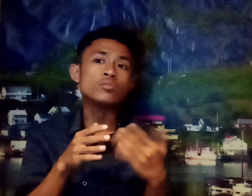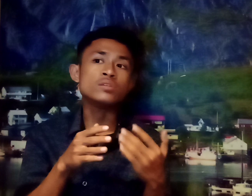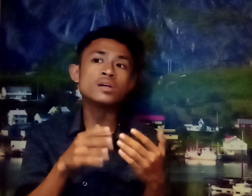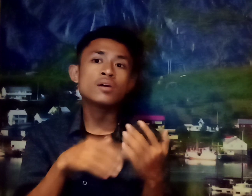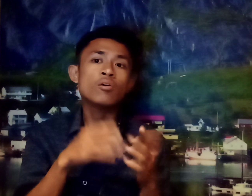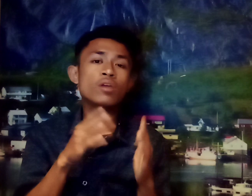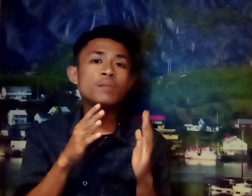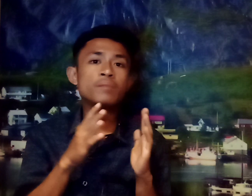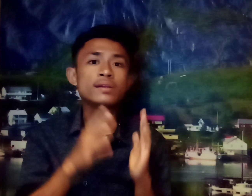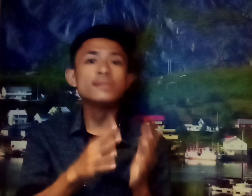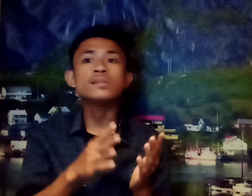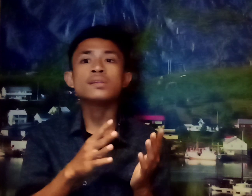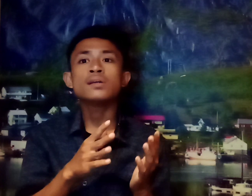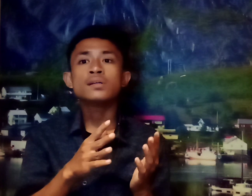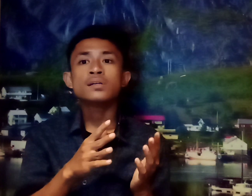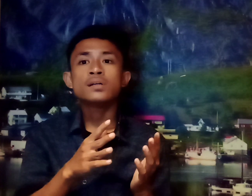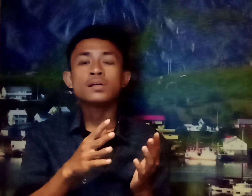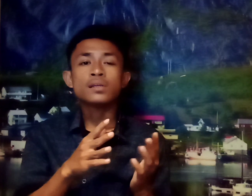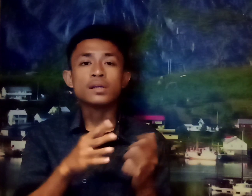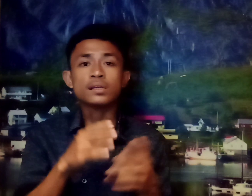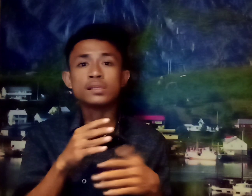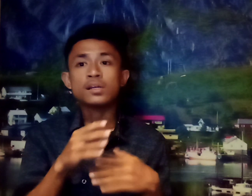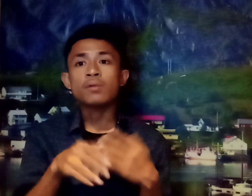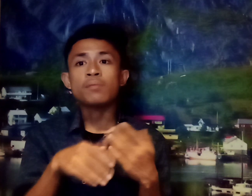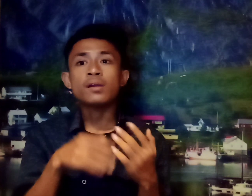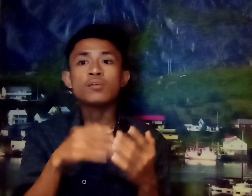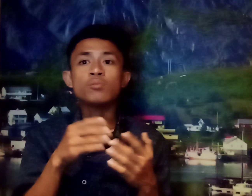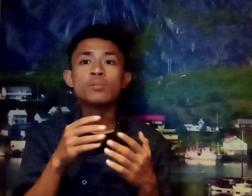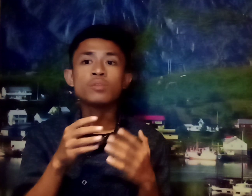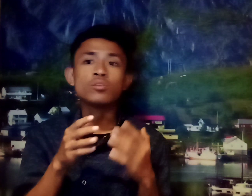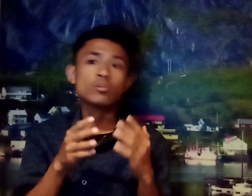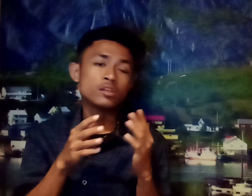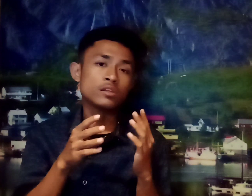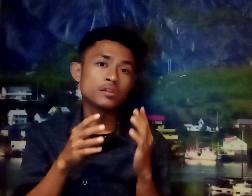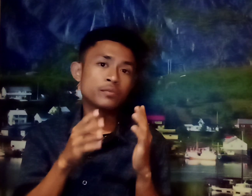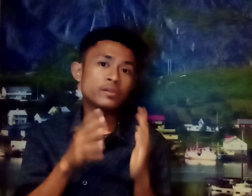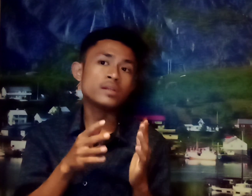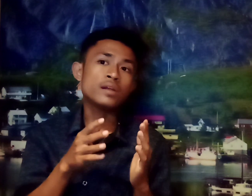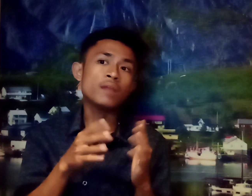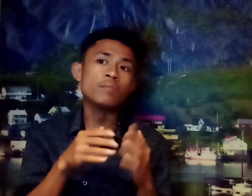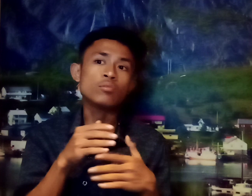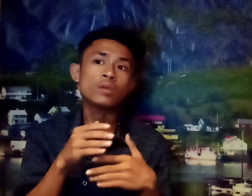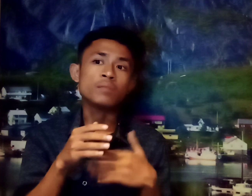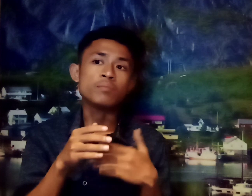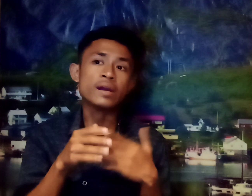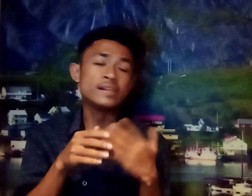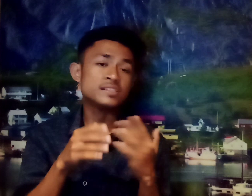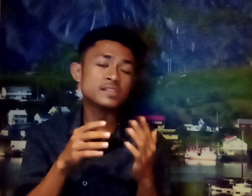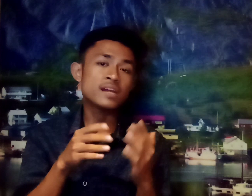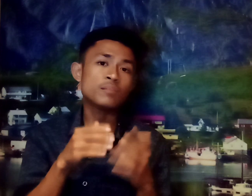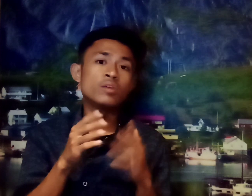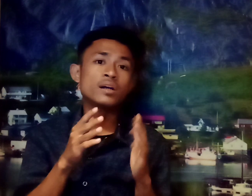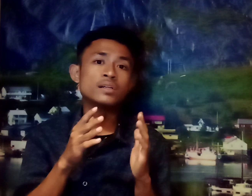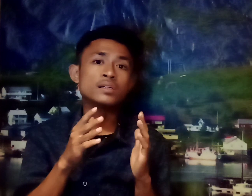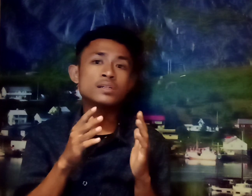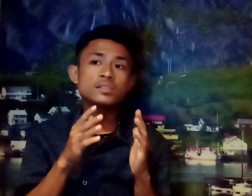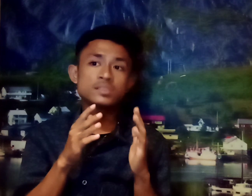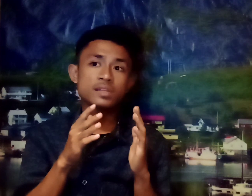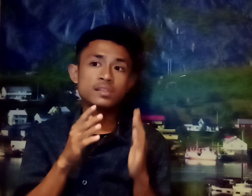sebelumnya oleh peneliti. Yang ketiga, bagaimana kemudian metode kuantitatif ini dalam melakukan analisis data menggunakan